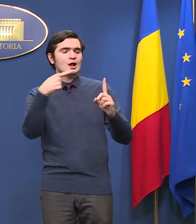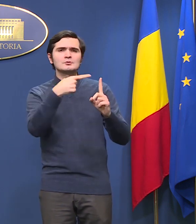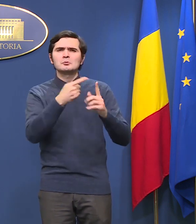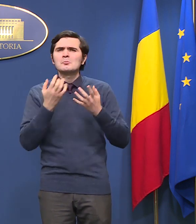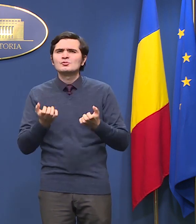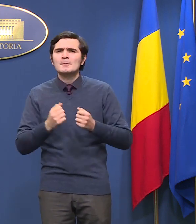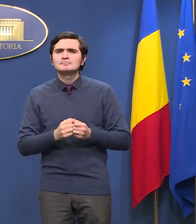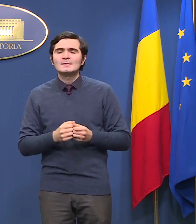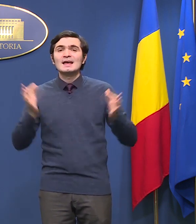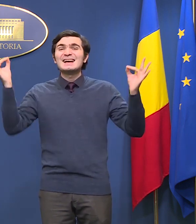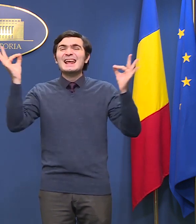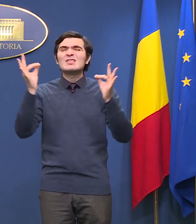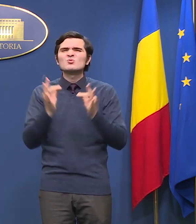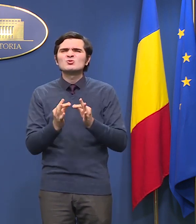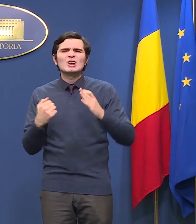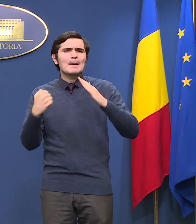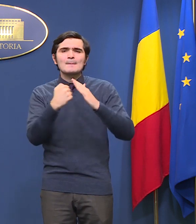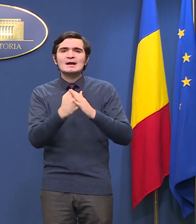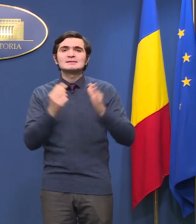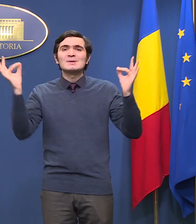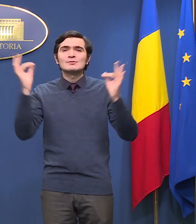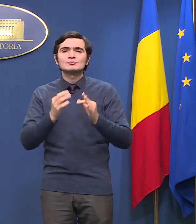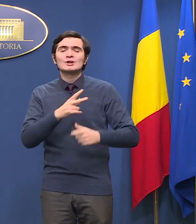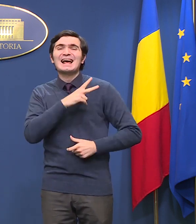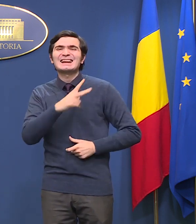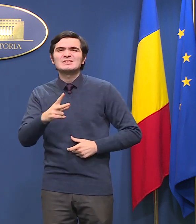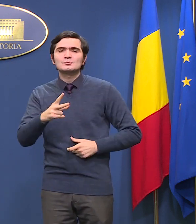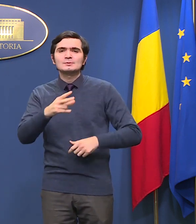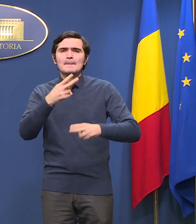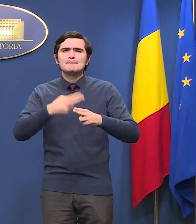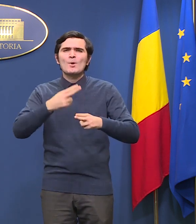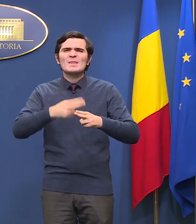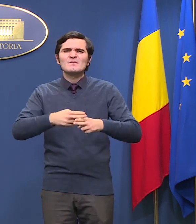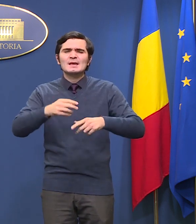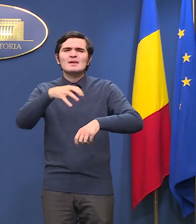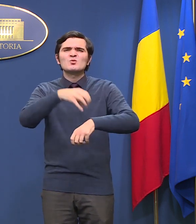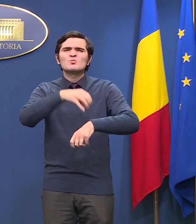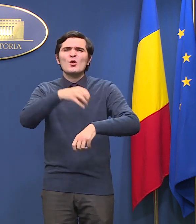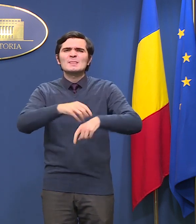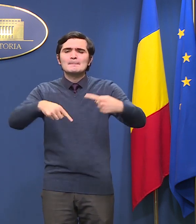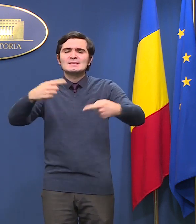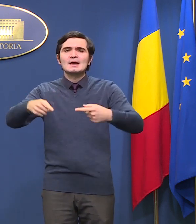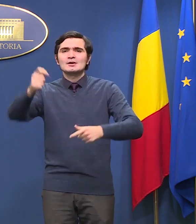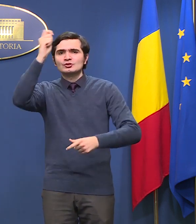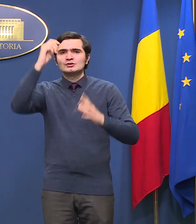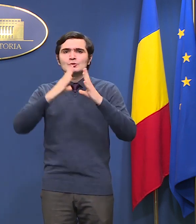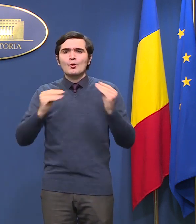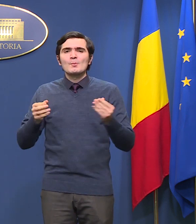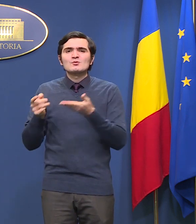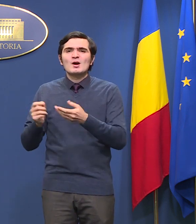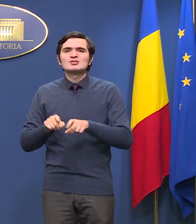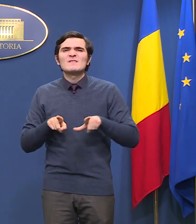reducerea la maxim a riscului de contaminare a cetățenilor români cu acest virus.